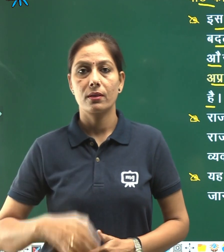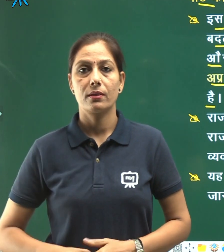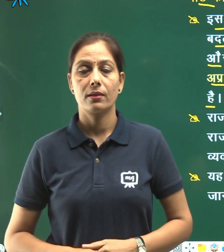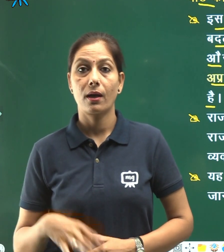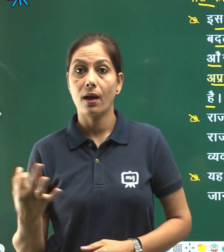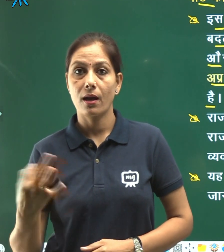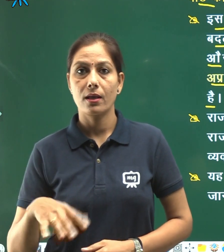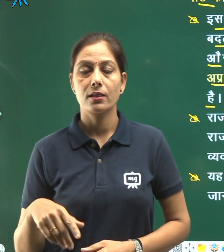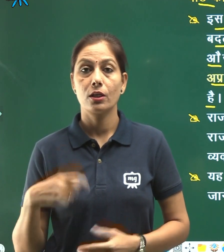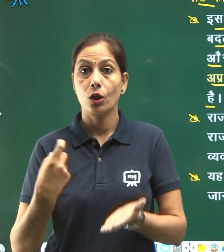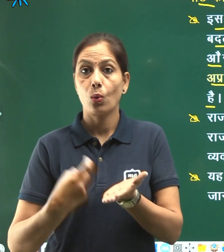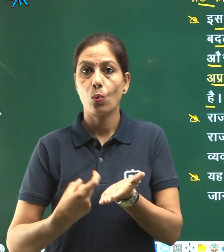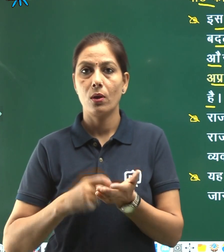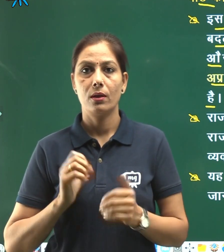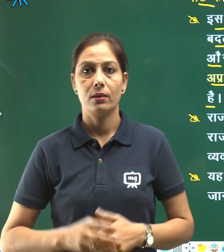नई व्यवस्थाएं,